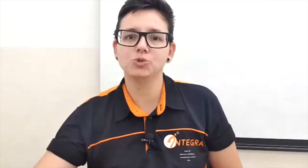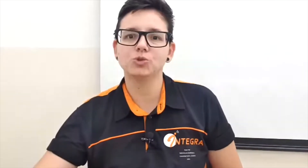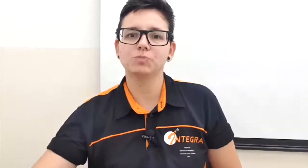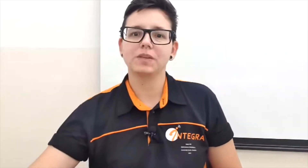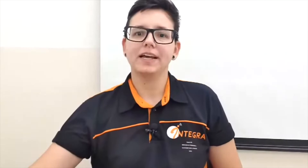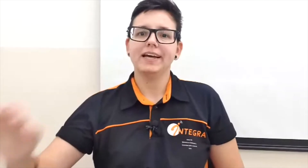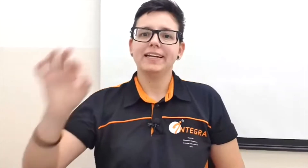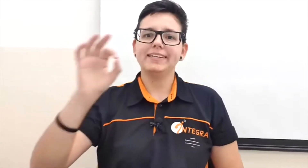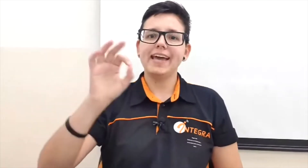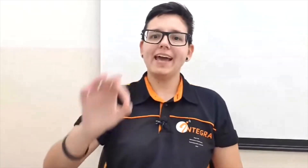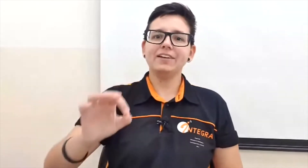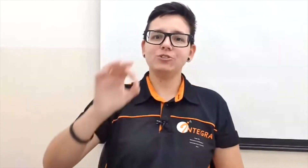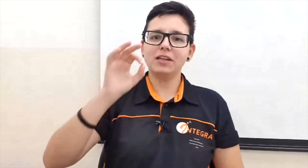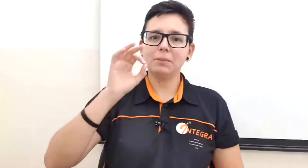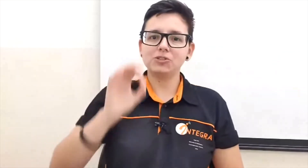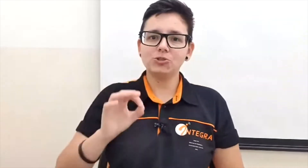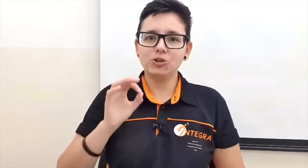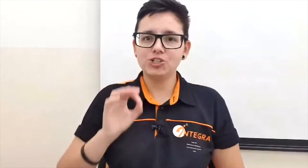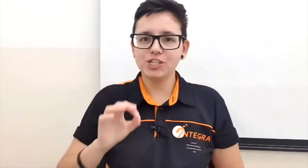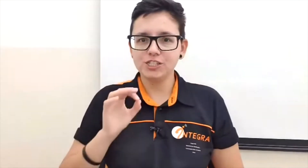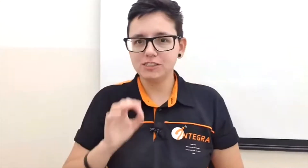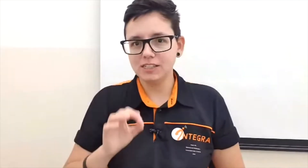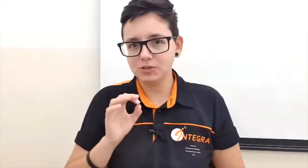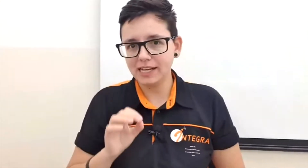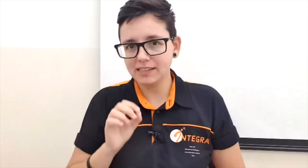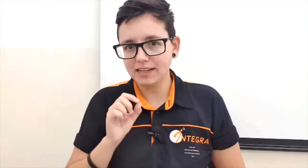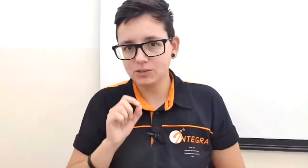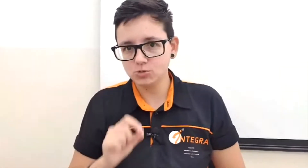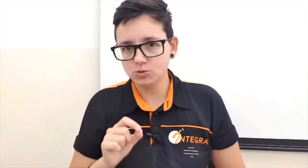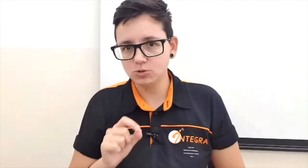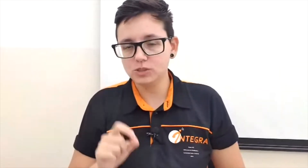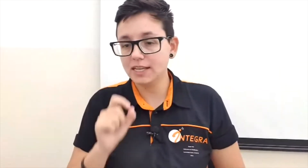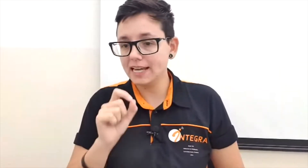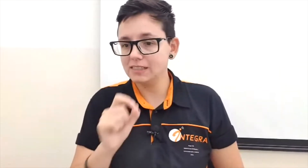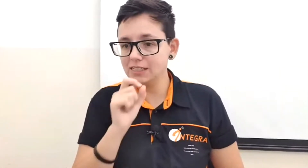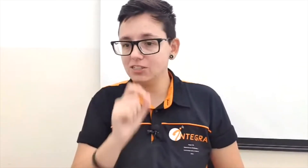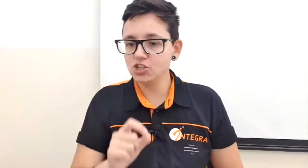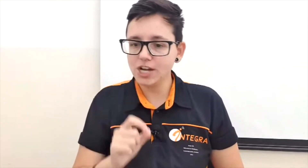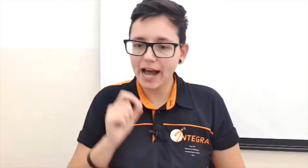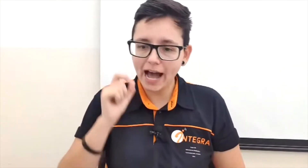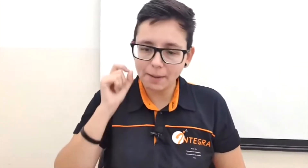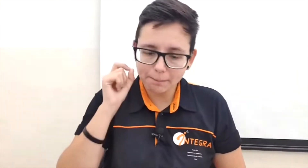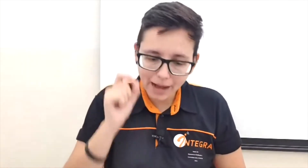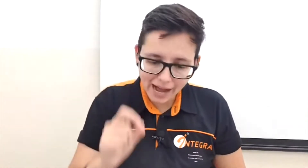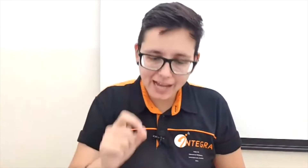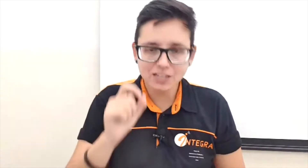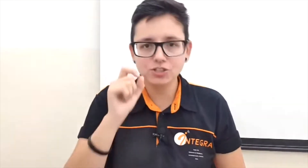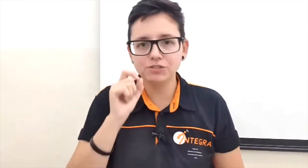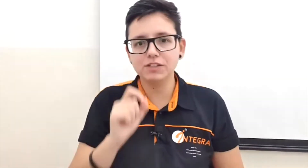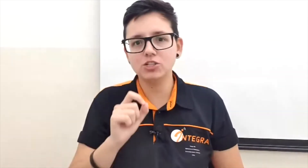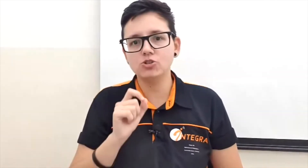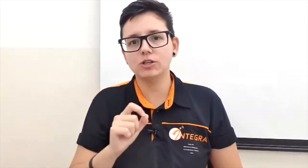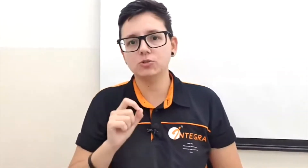Surdos. Dentro da metodologia de ensino da Integra Surdos, que existe há mais de 28